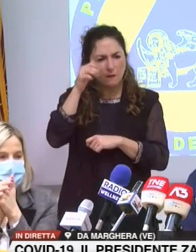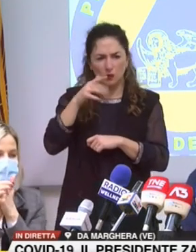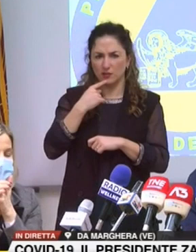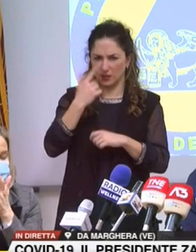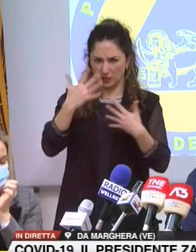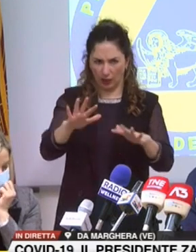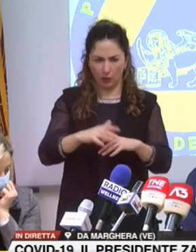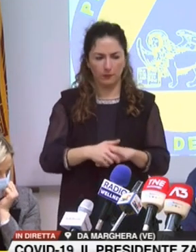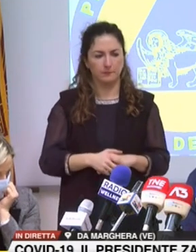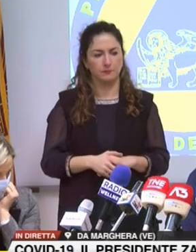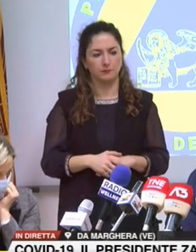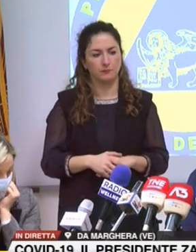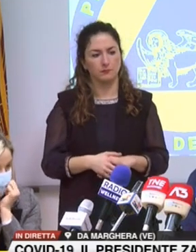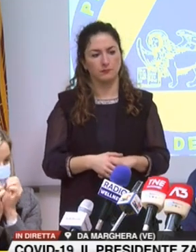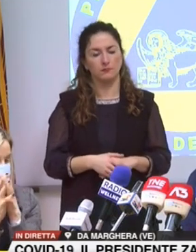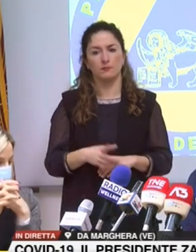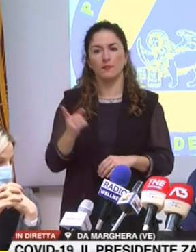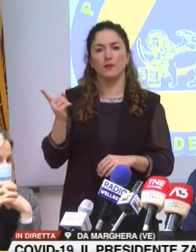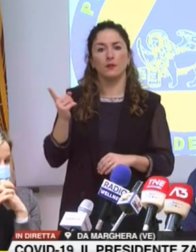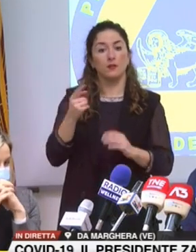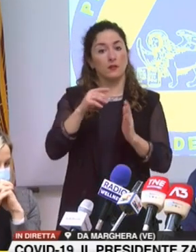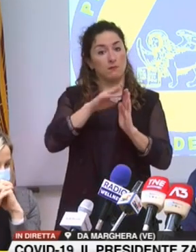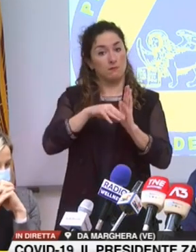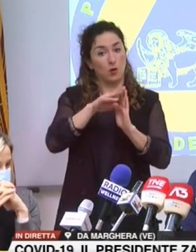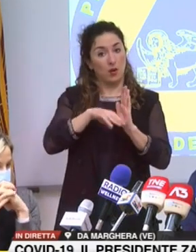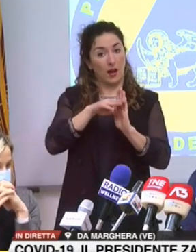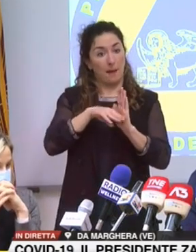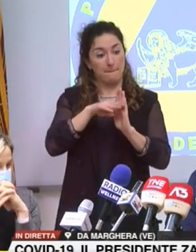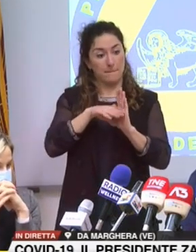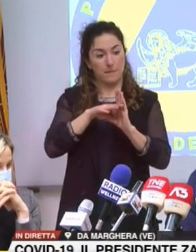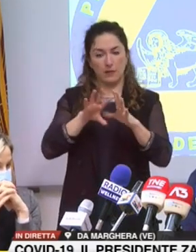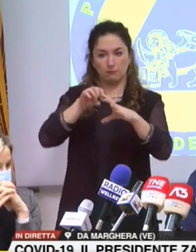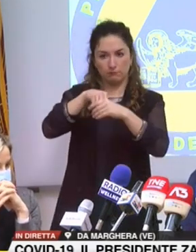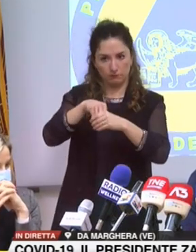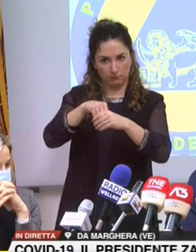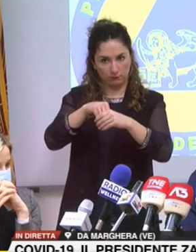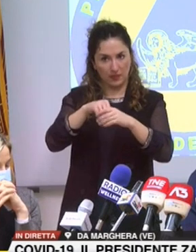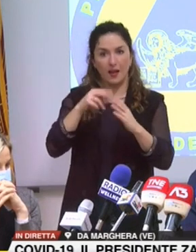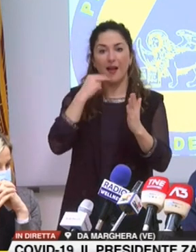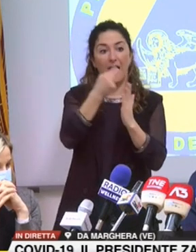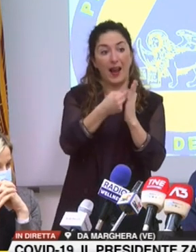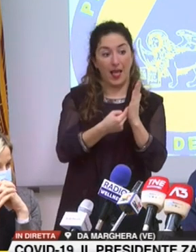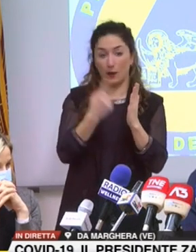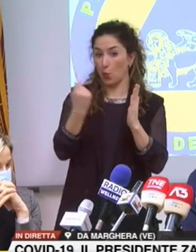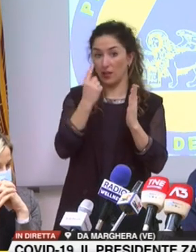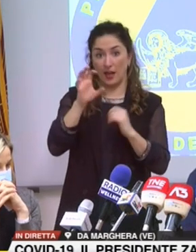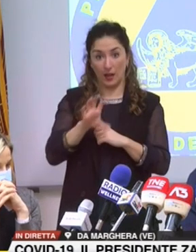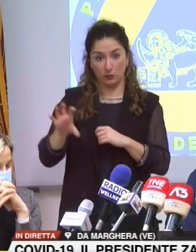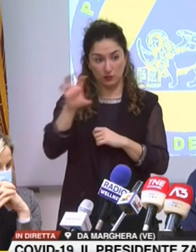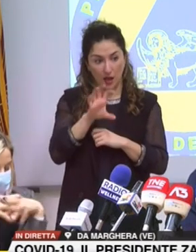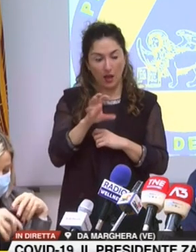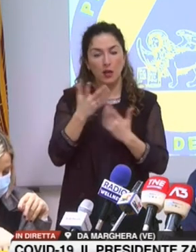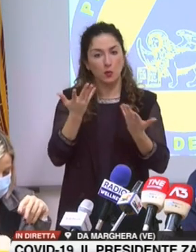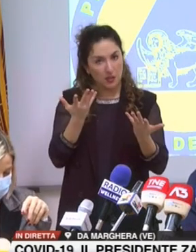detta. È un software che è integrato con l'anagrafe regionale, l'anagrafe unica regionale, quindi consente tra le